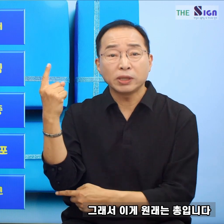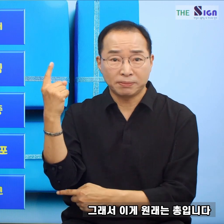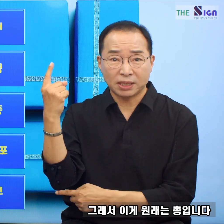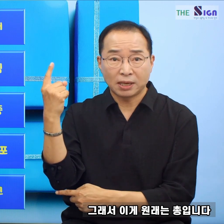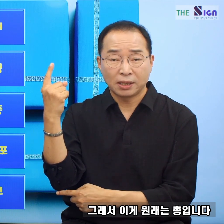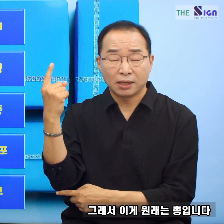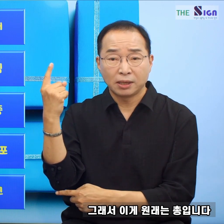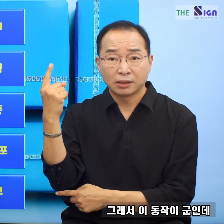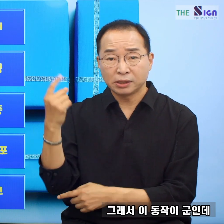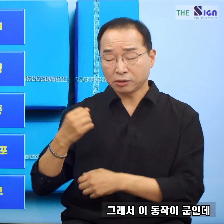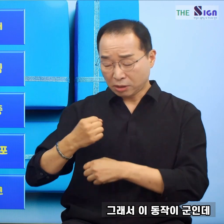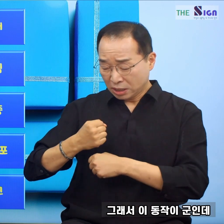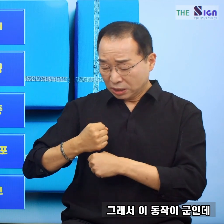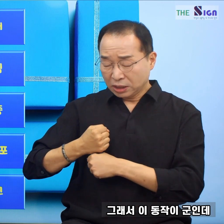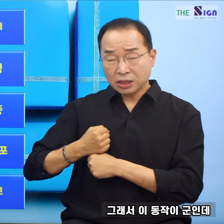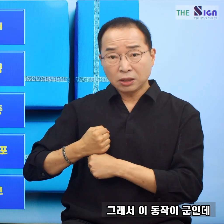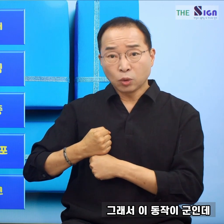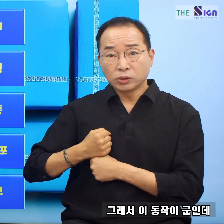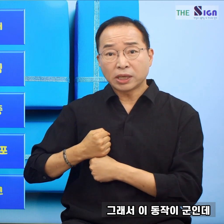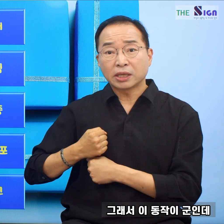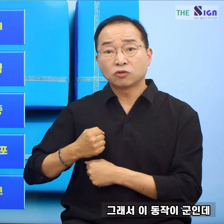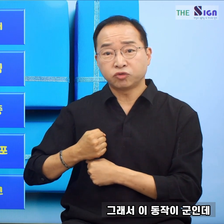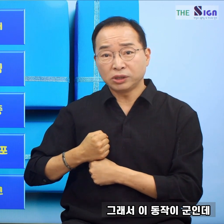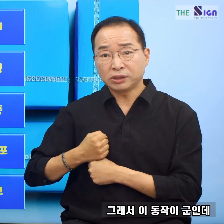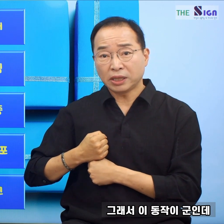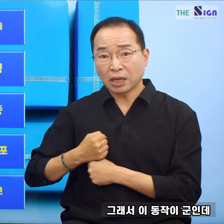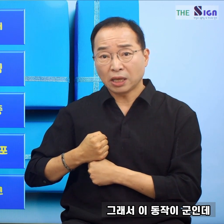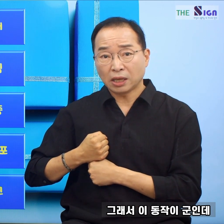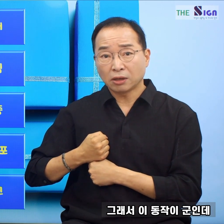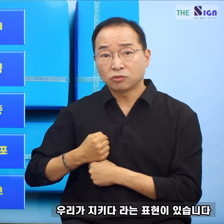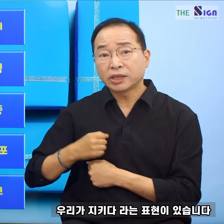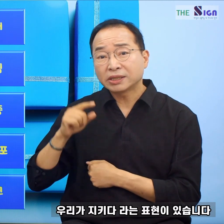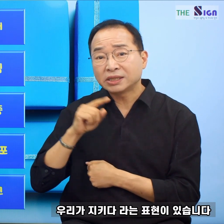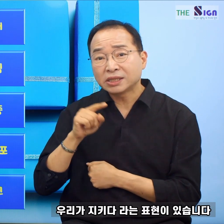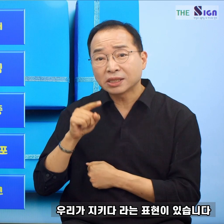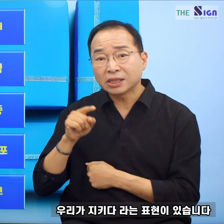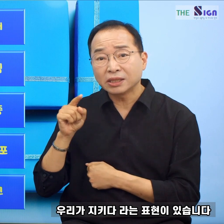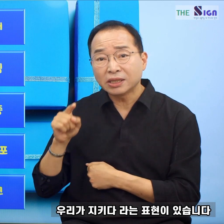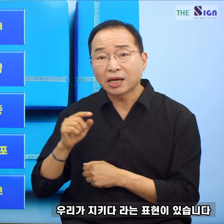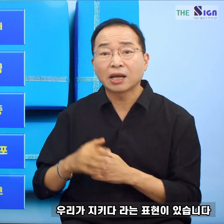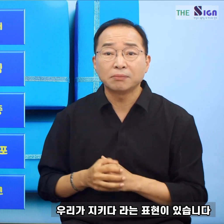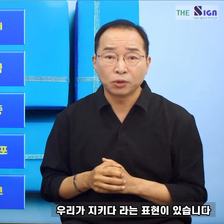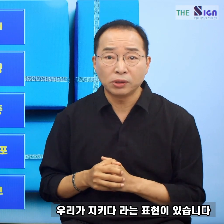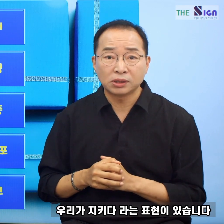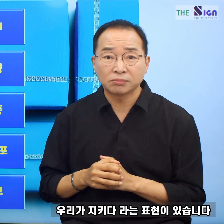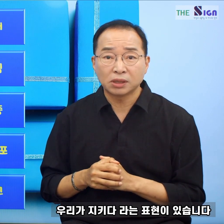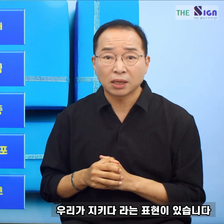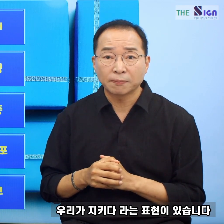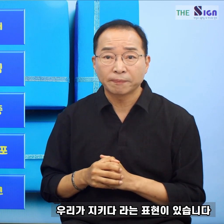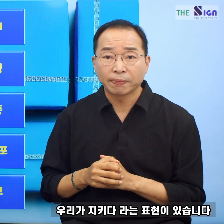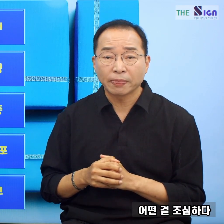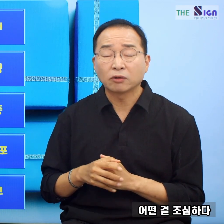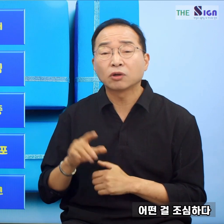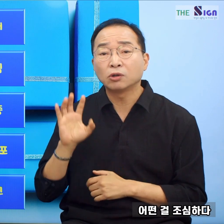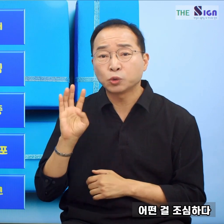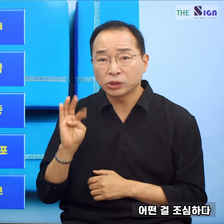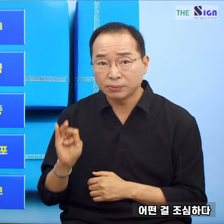총입니다. 그래서 이 동작이 군인데 우리가 지키다라는 표현이 있습니다. 어떤 걸